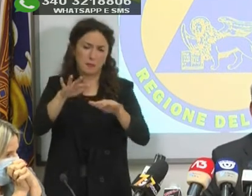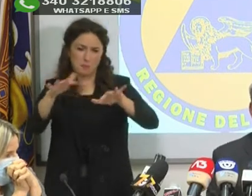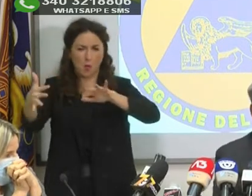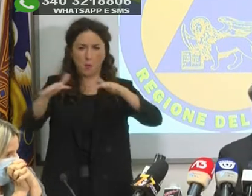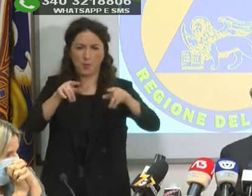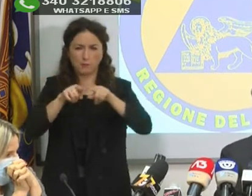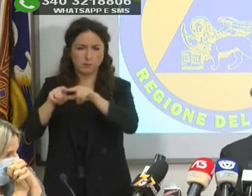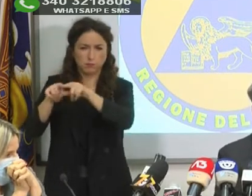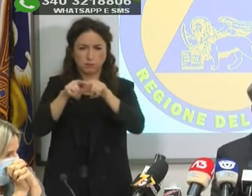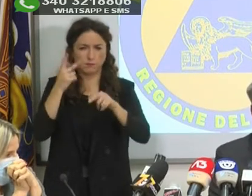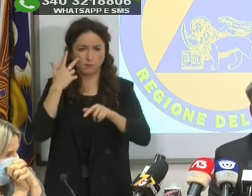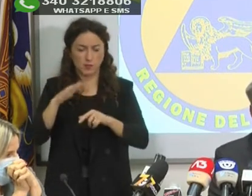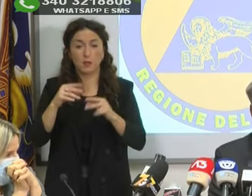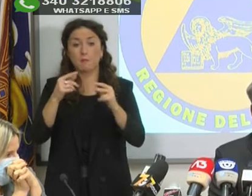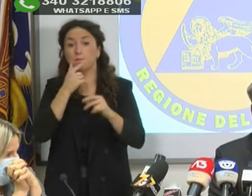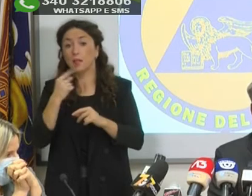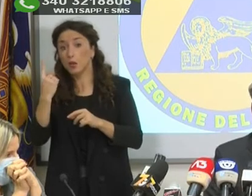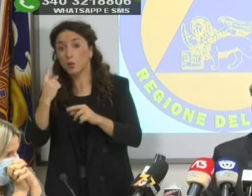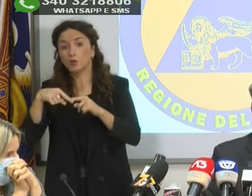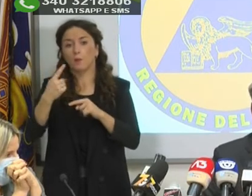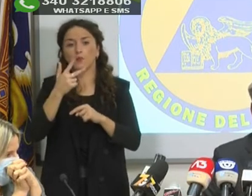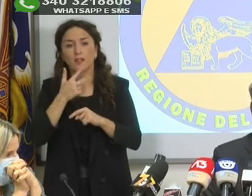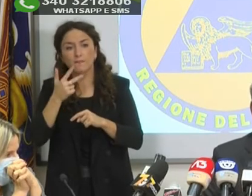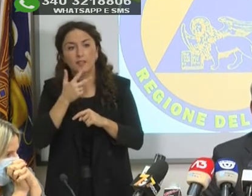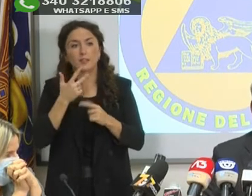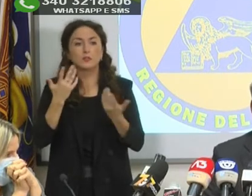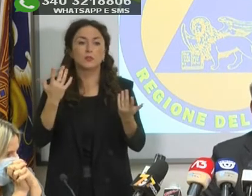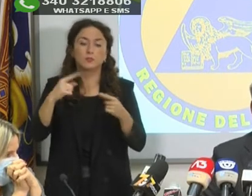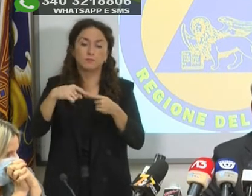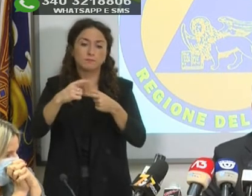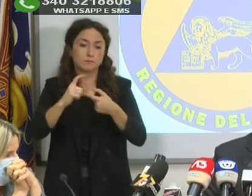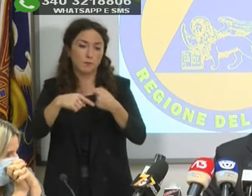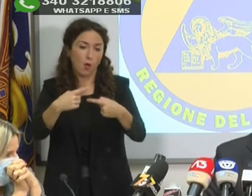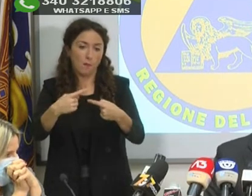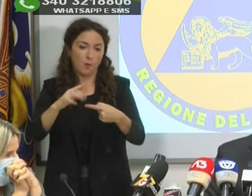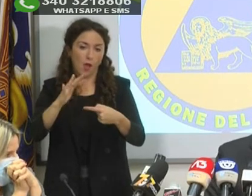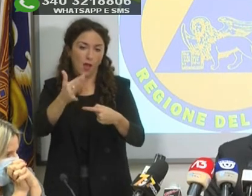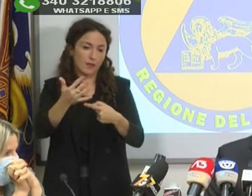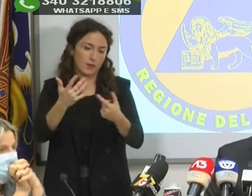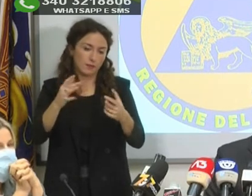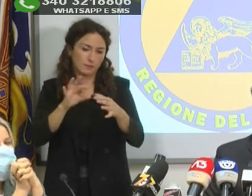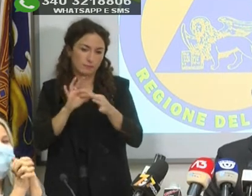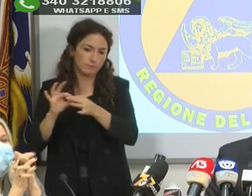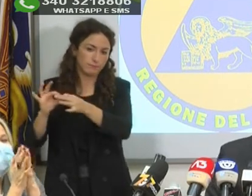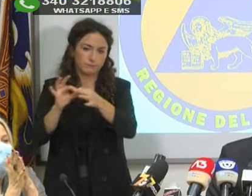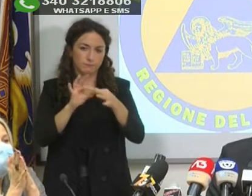avete visto, no? È arrivato Belluno, subito dopo arriva Treviso e poi dopo nel giro di qualche giorno arrivano tutte.